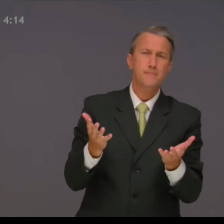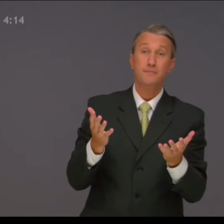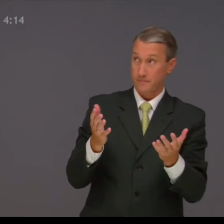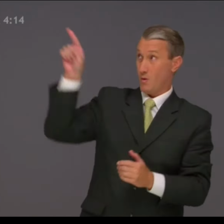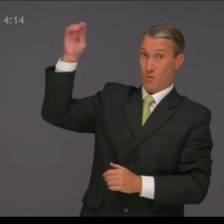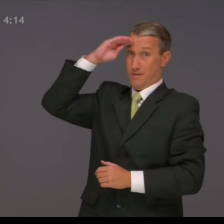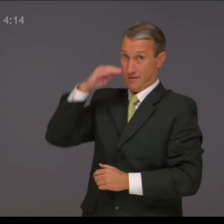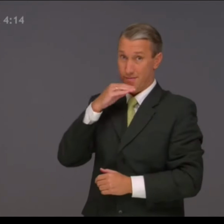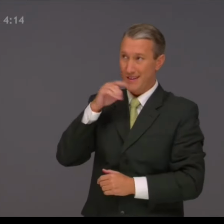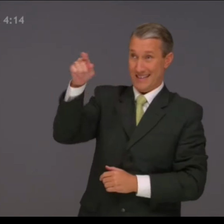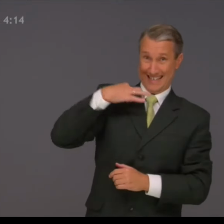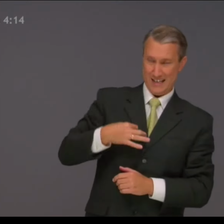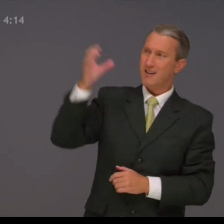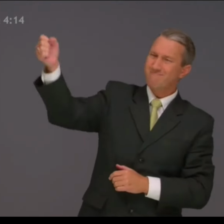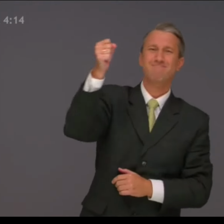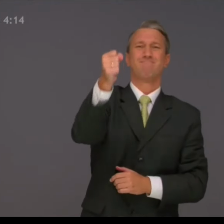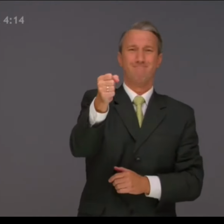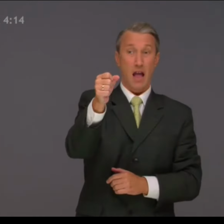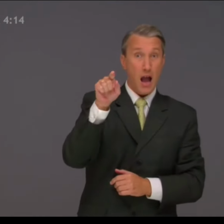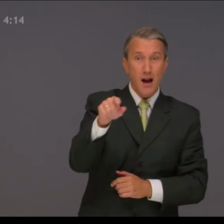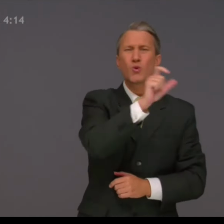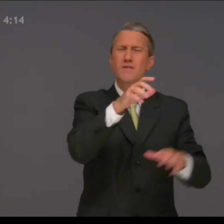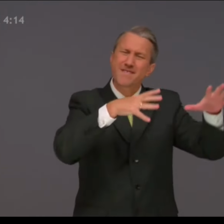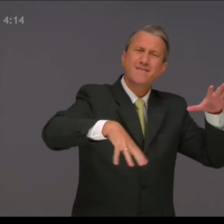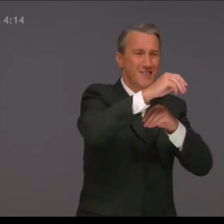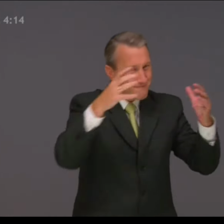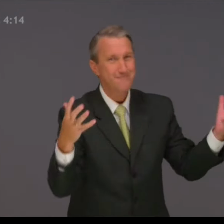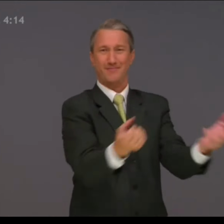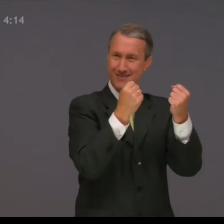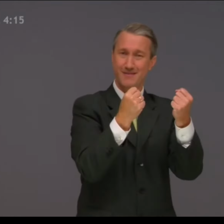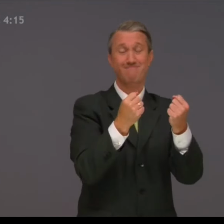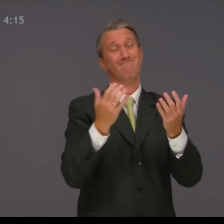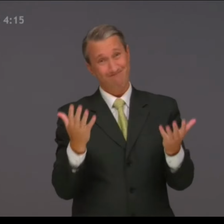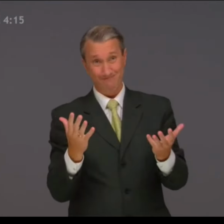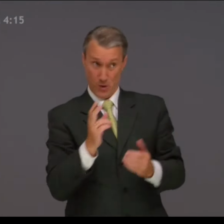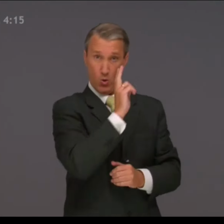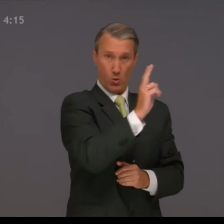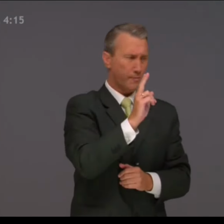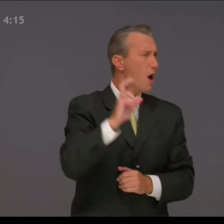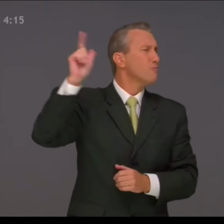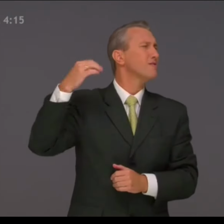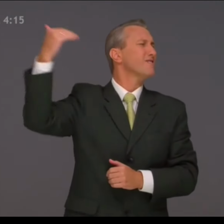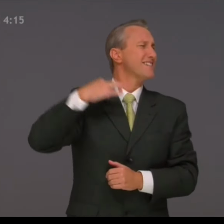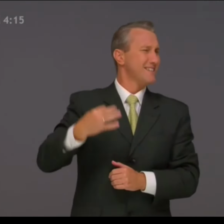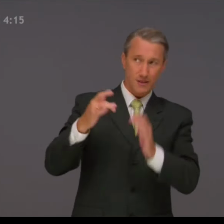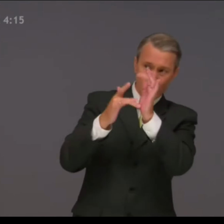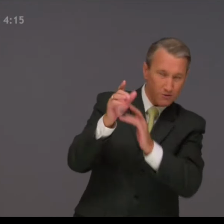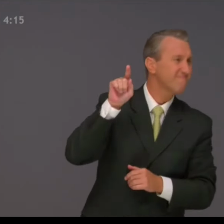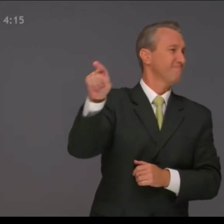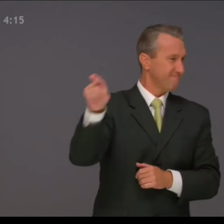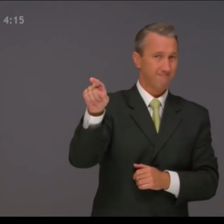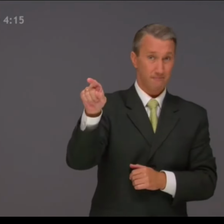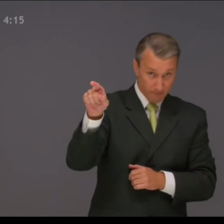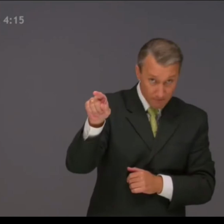tanesi. Şu tüpü 60 ile 80 atım yapabilirsin. 12 gramlık